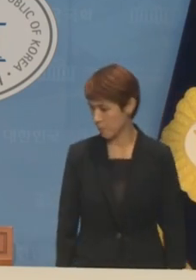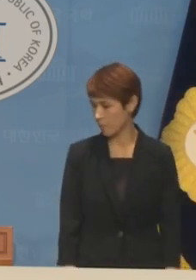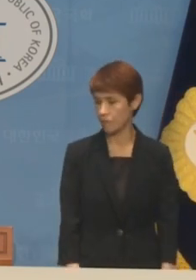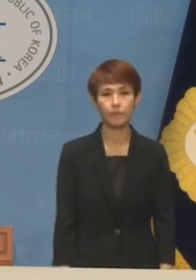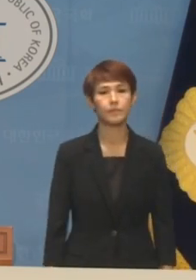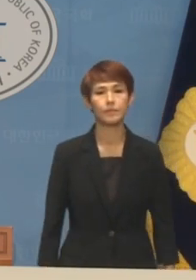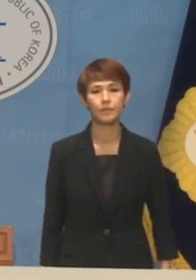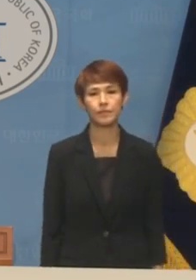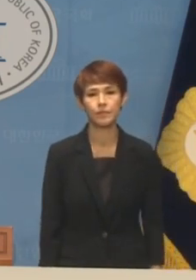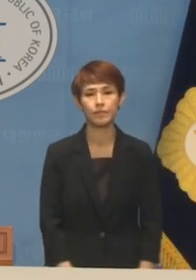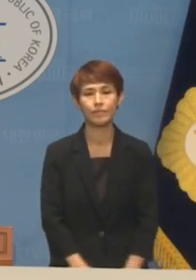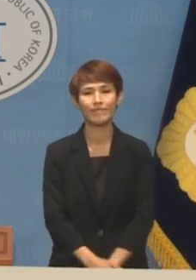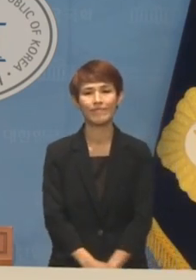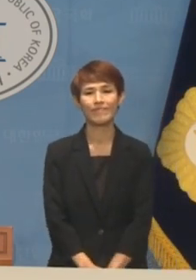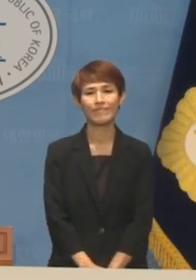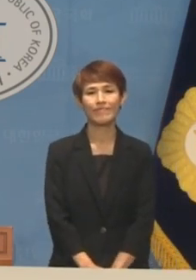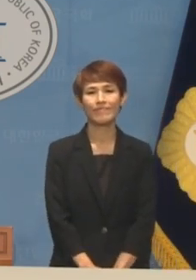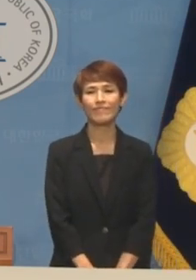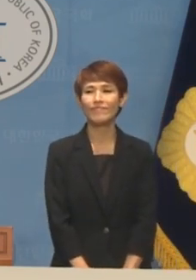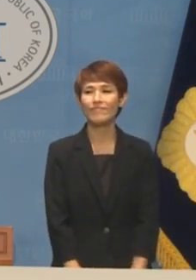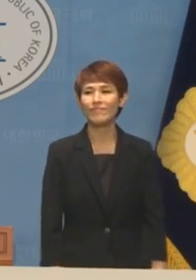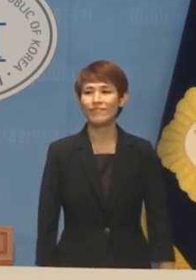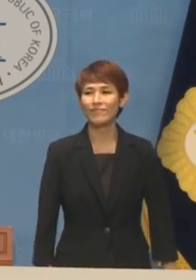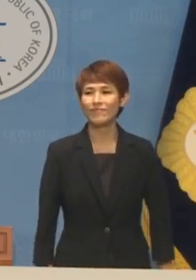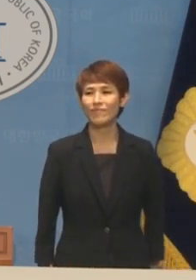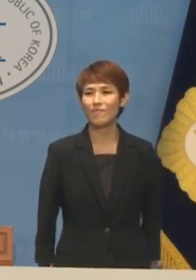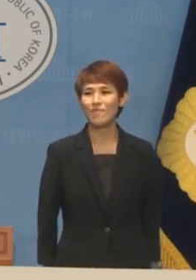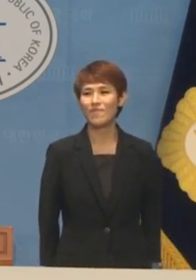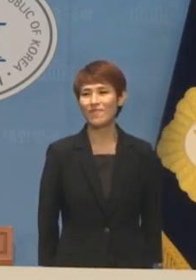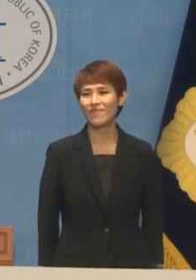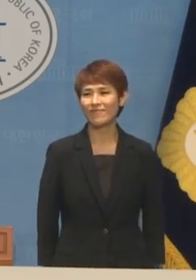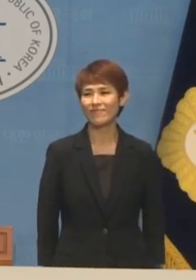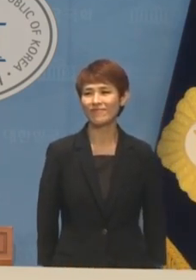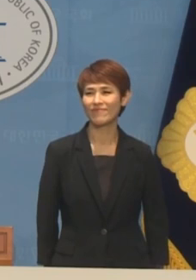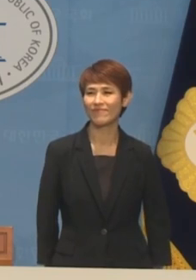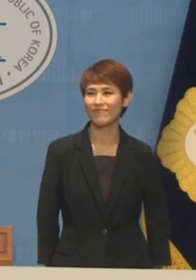지금 팀장은 차를 세울 수가 없어가지고.